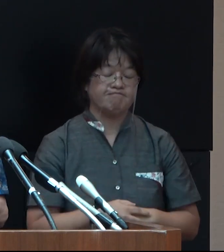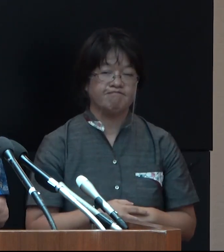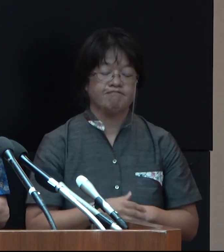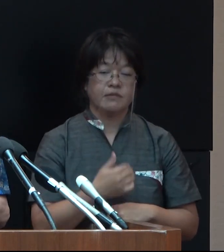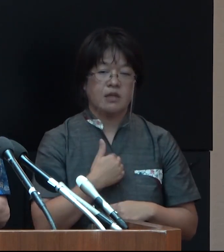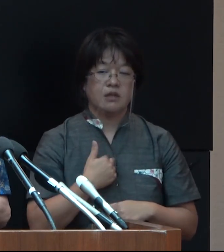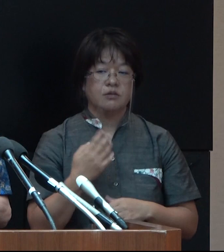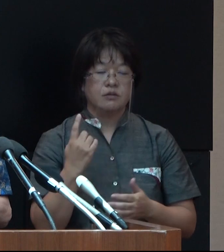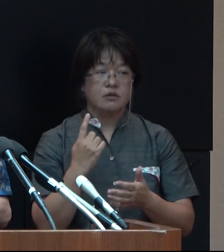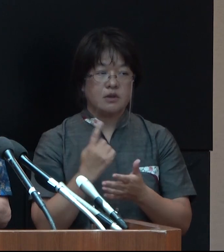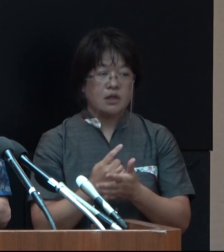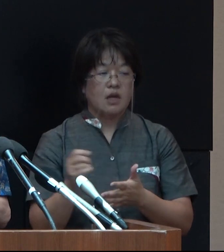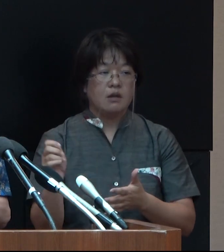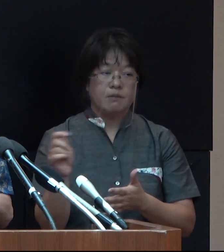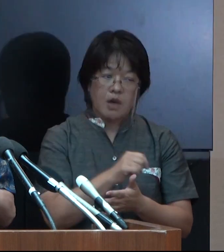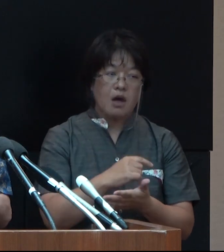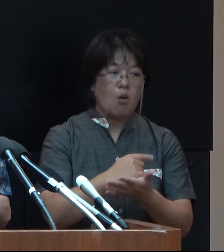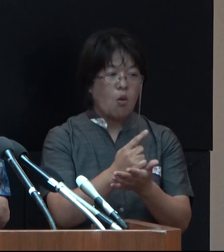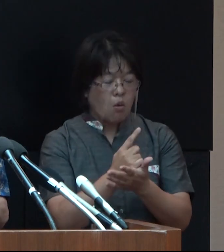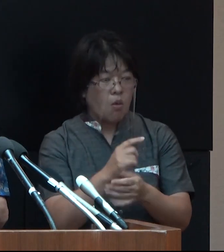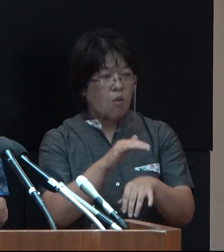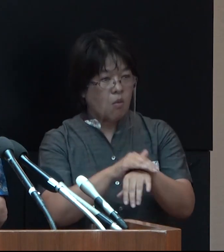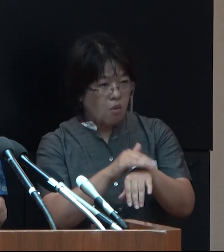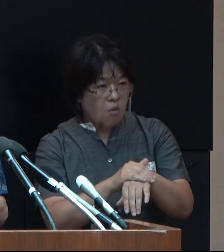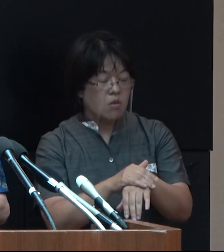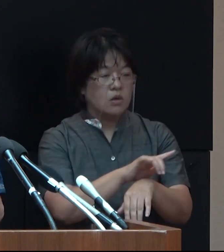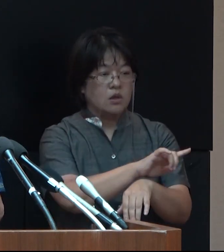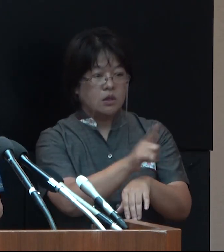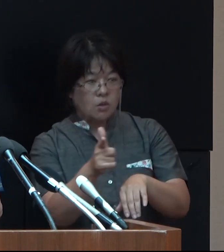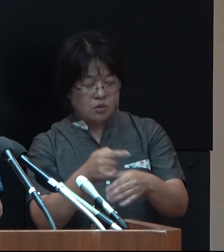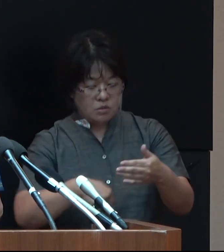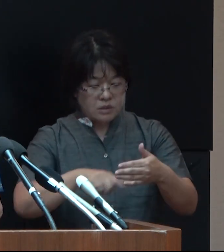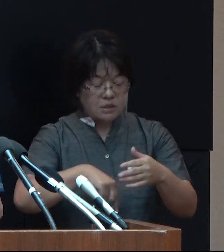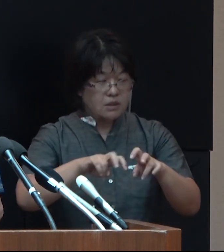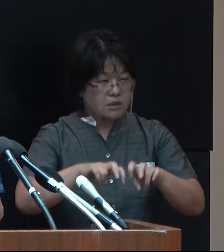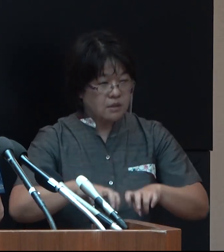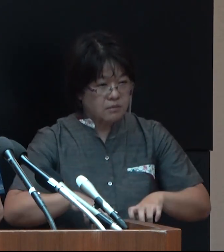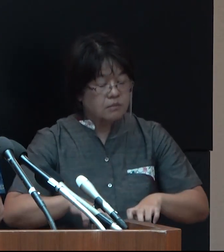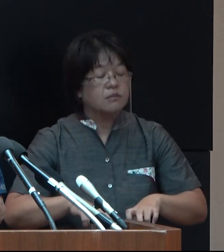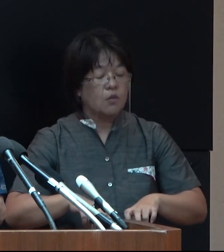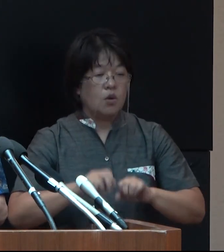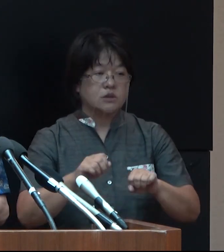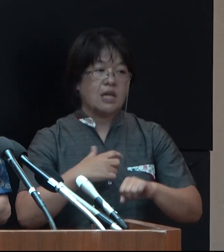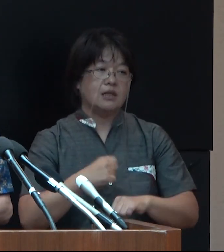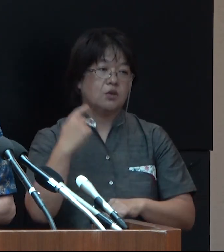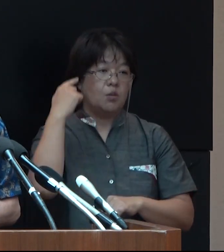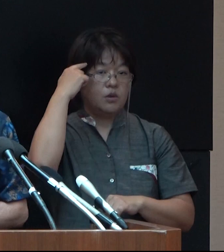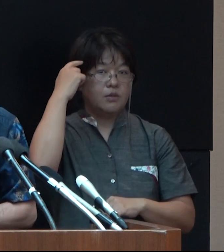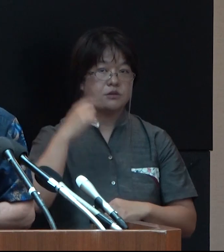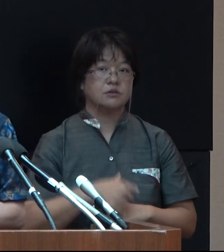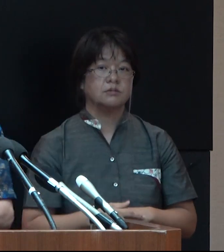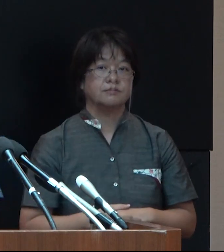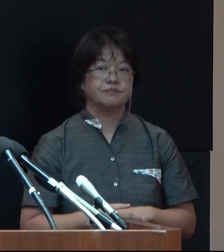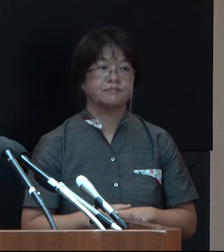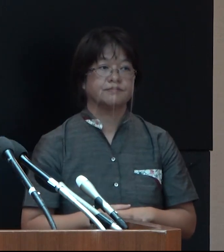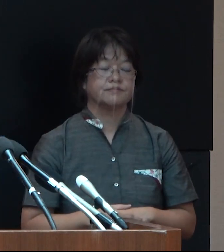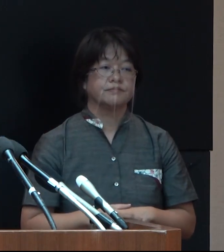に、その方向性具体的な、中身もしっかり決めておきたいと思います。